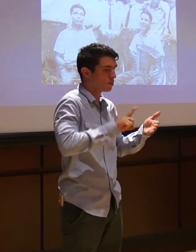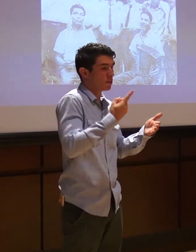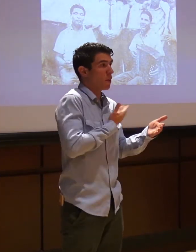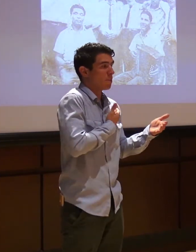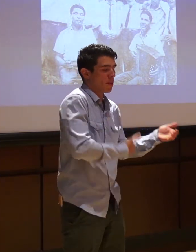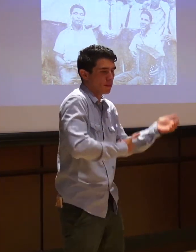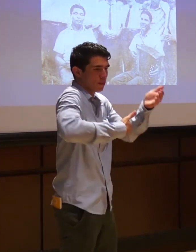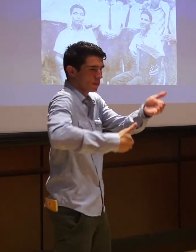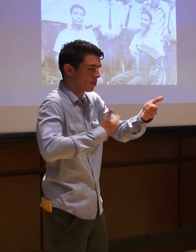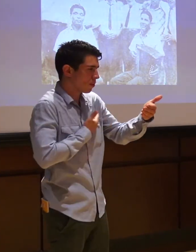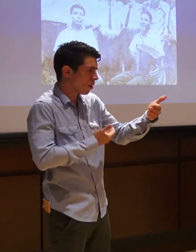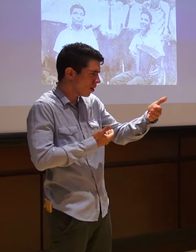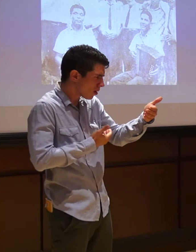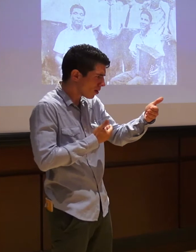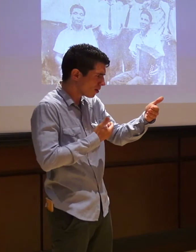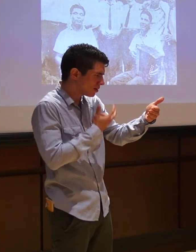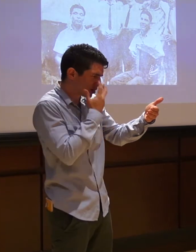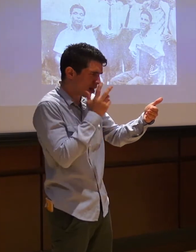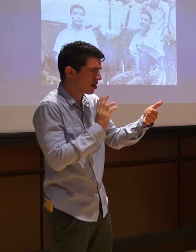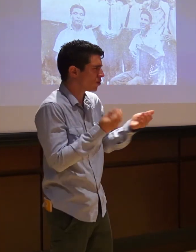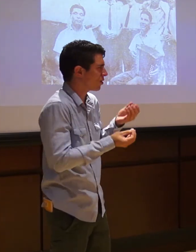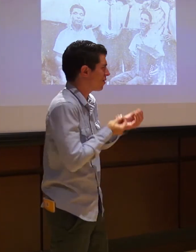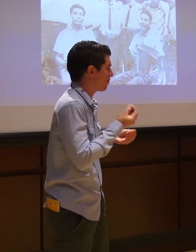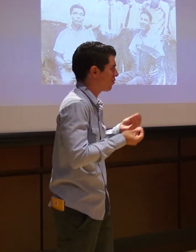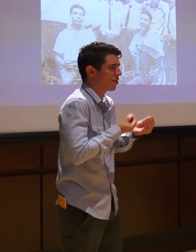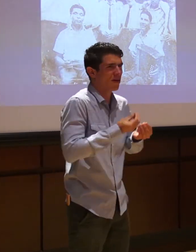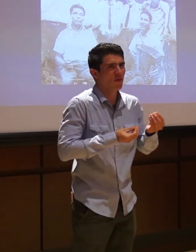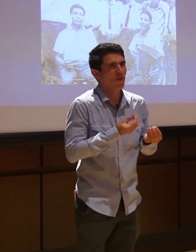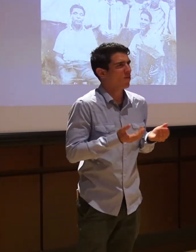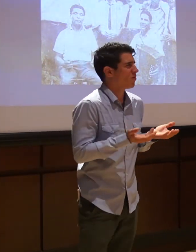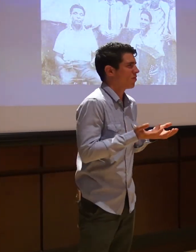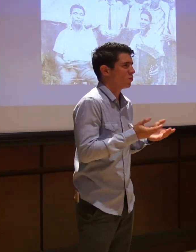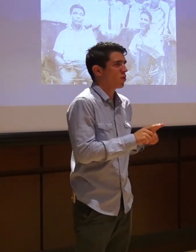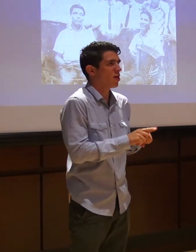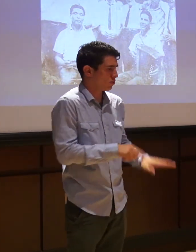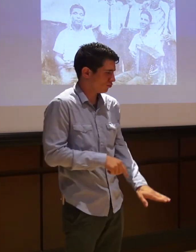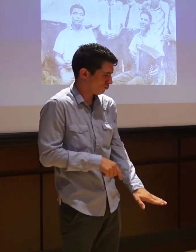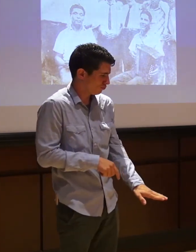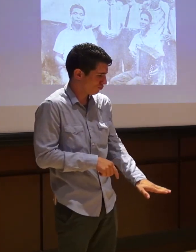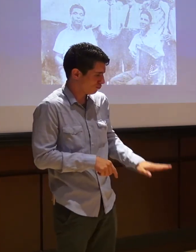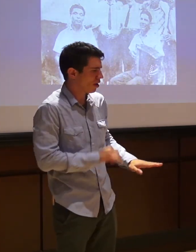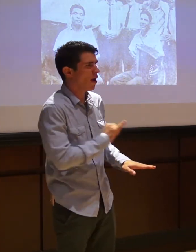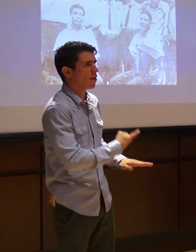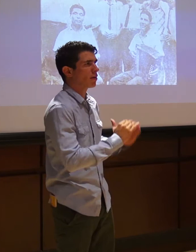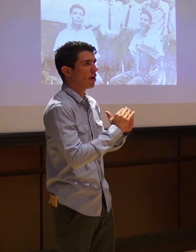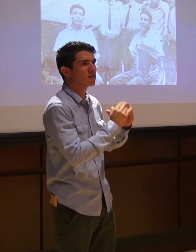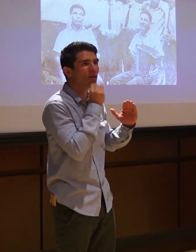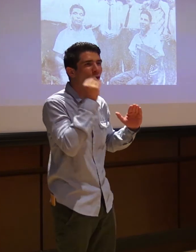cuenta que en sus ojos había algo extraño, se dio cuenta que él no fijaba bien la mirada y le comunicó